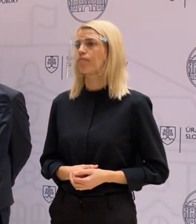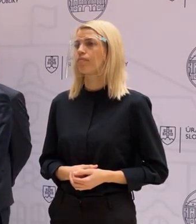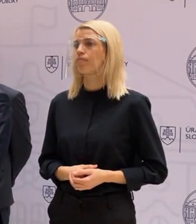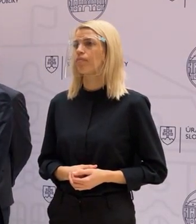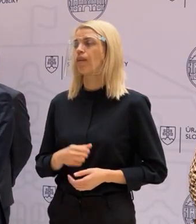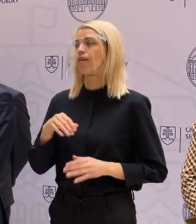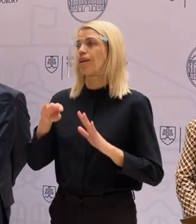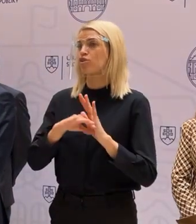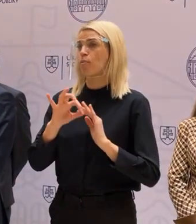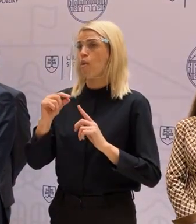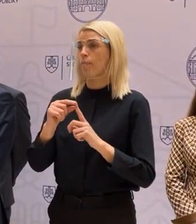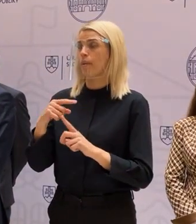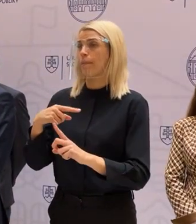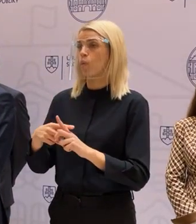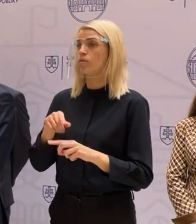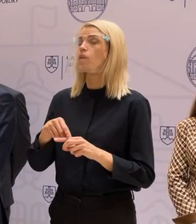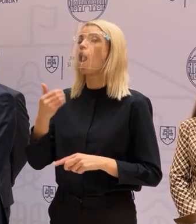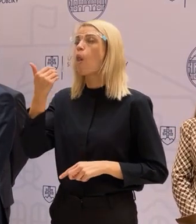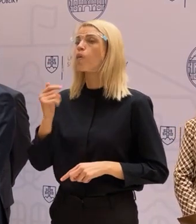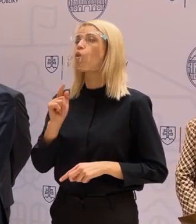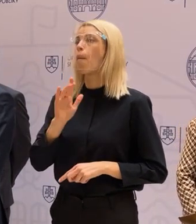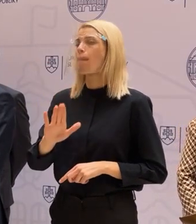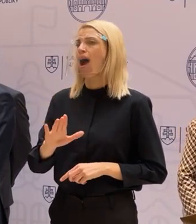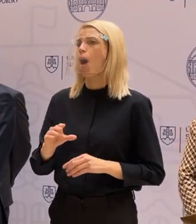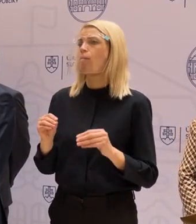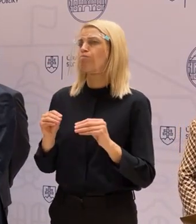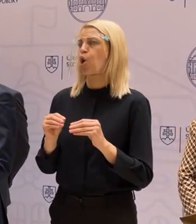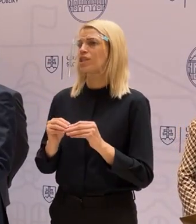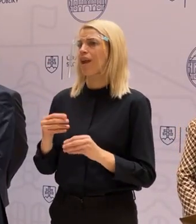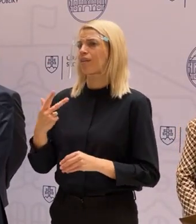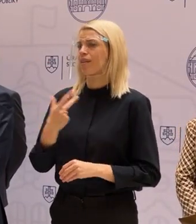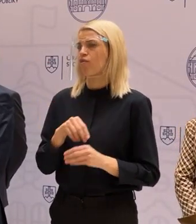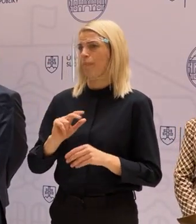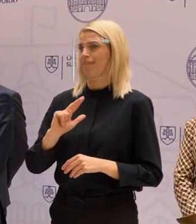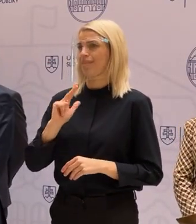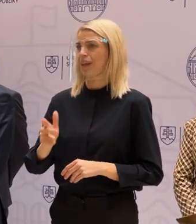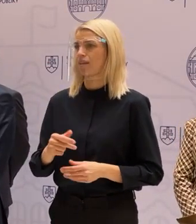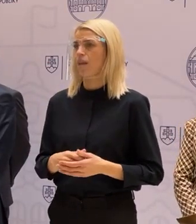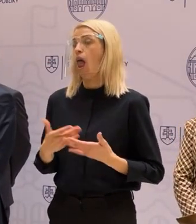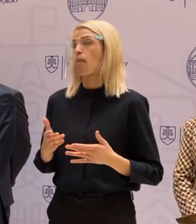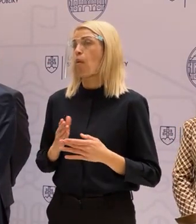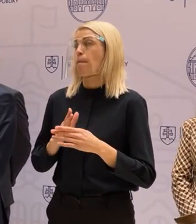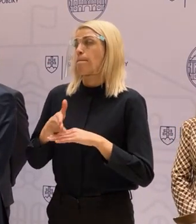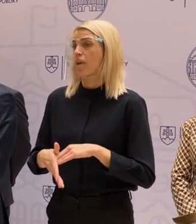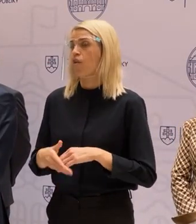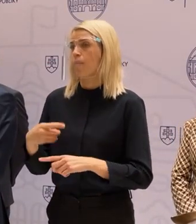Režim OP plus je pre ľudí, ktorí majú booster dávku, najmä. A plus samozrejme tí, ktorí prekonali a tí s